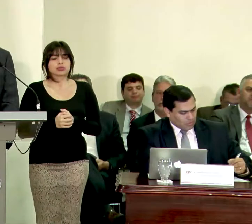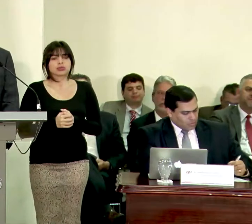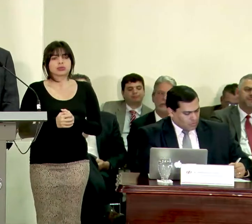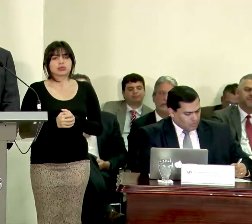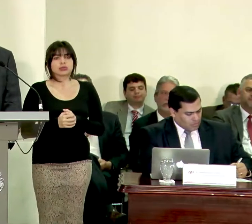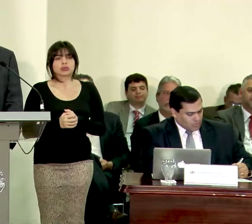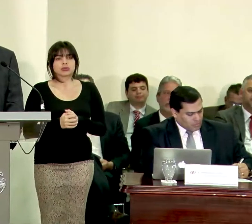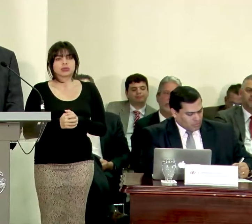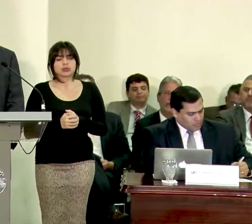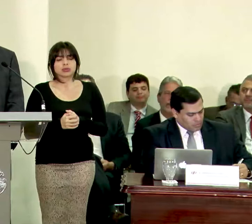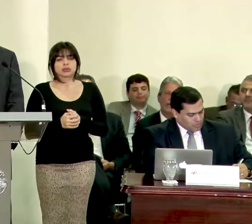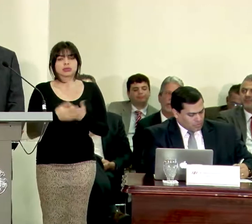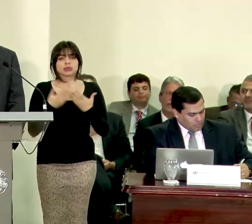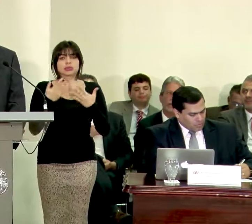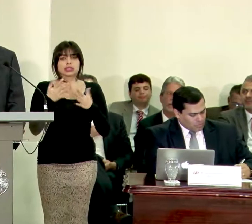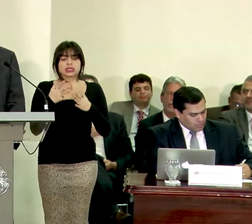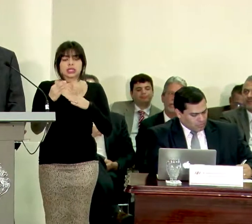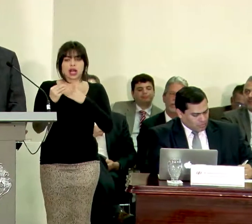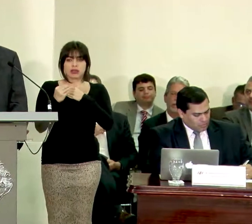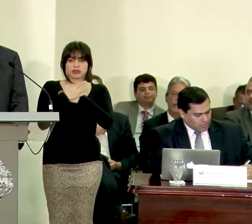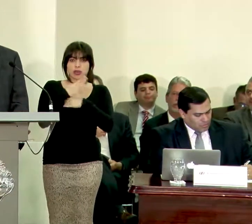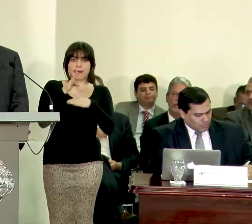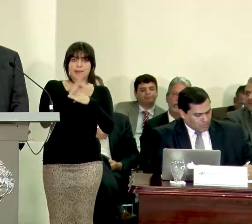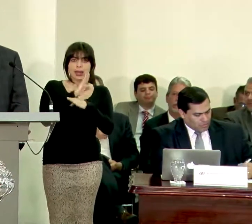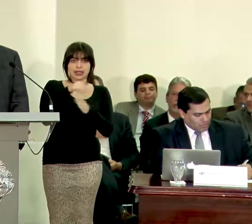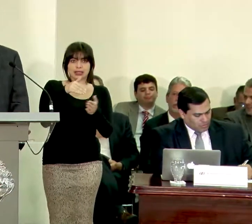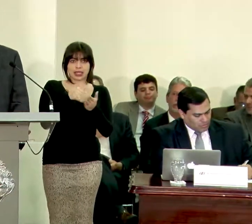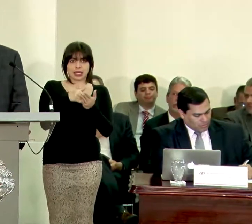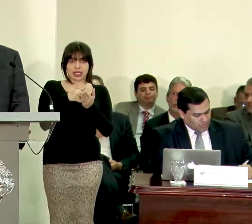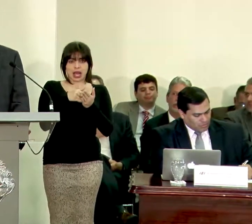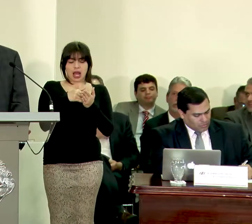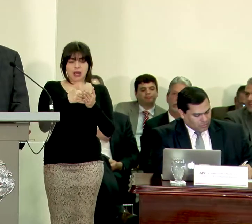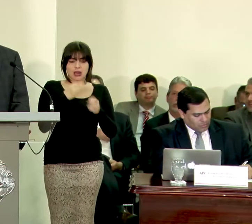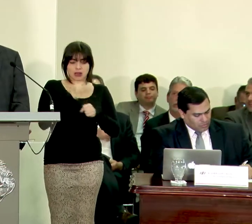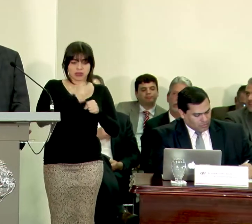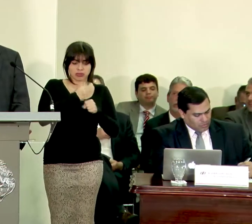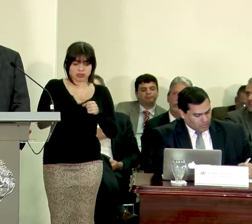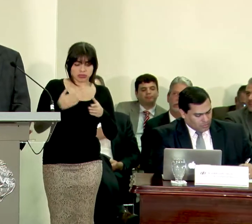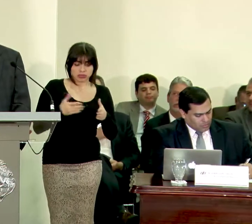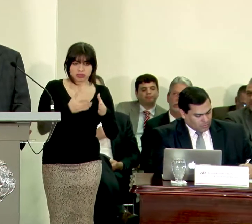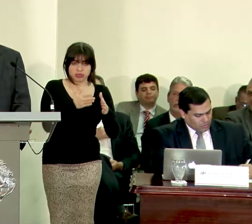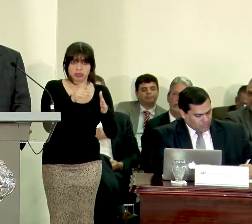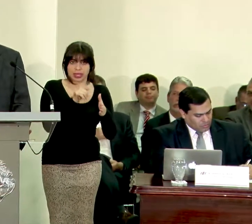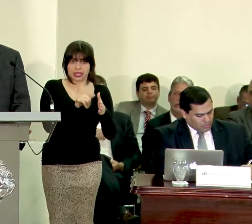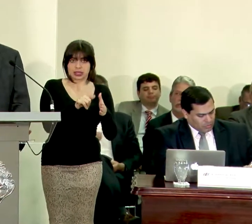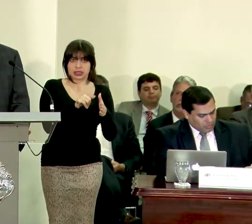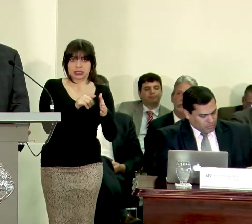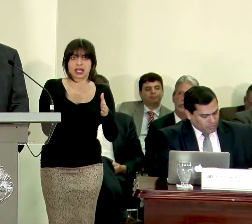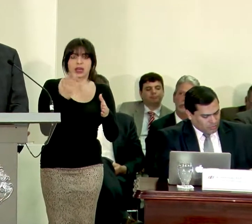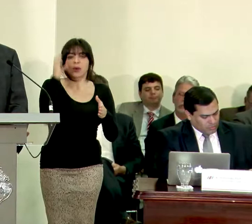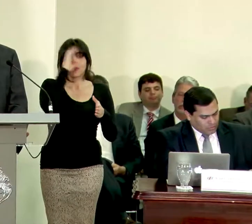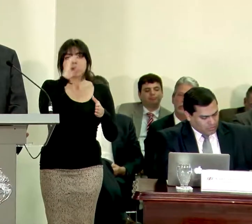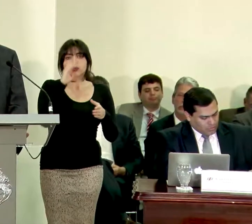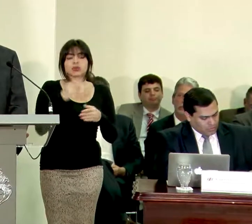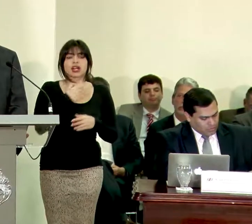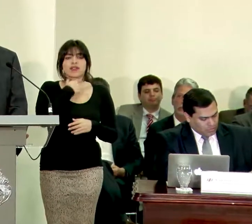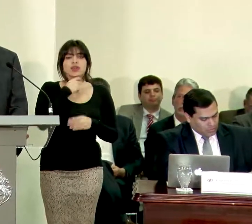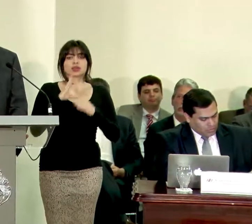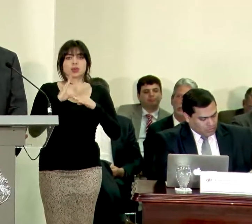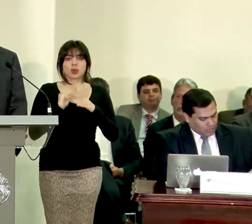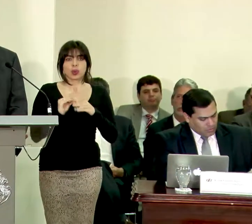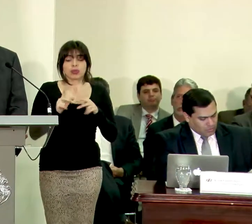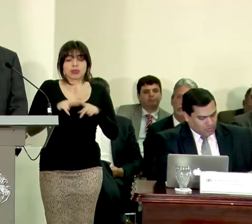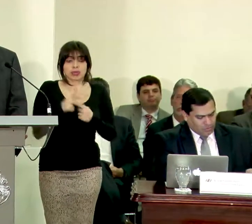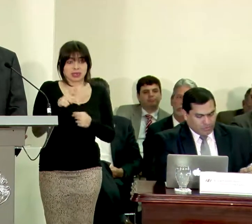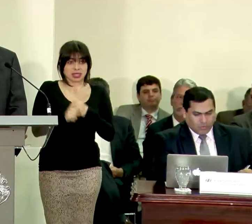digamos, han inducido al Banco Central a ir en esta línea es la reducción de la inflación. Y al principio de